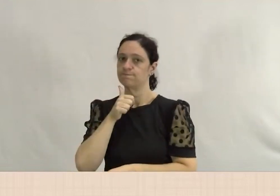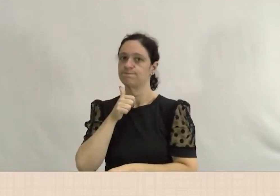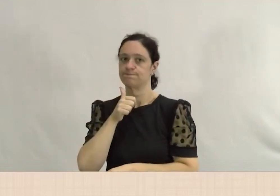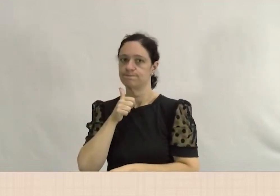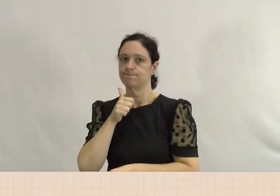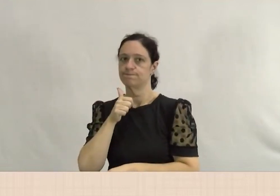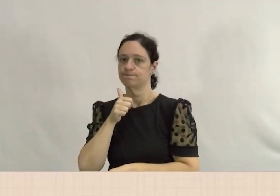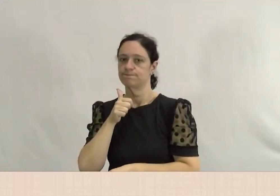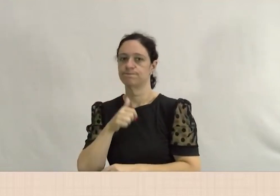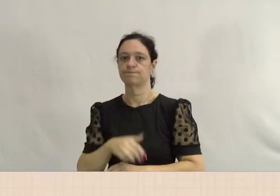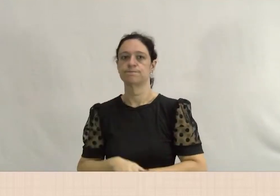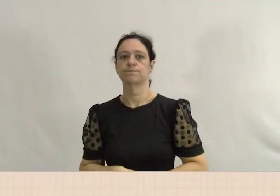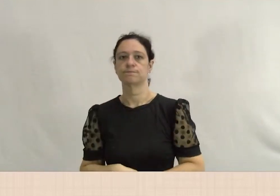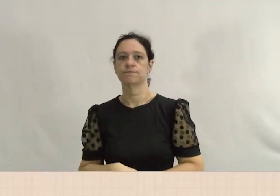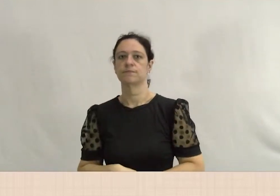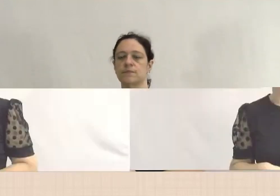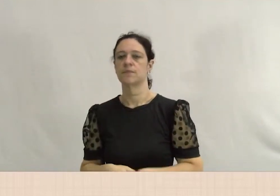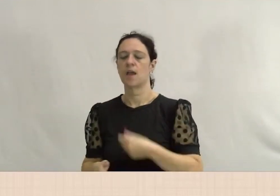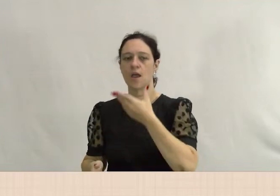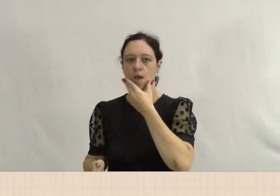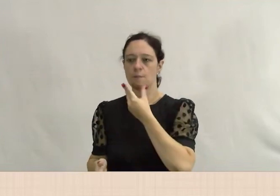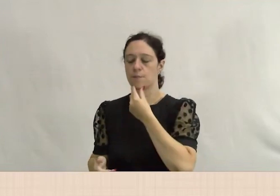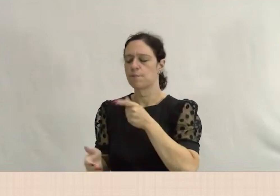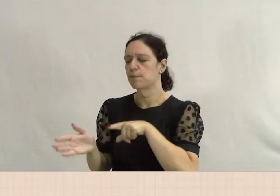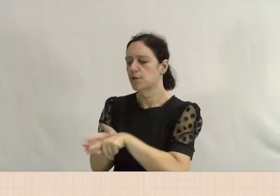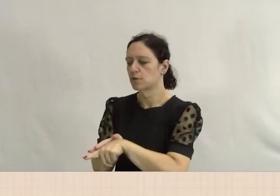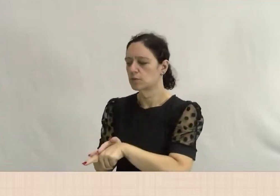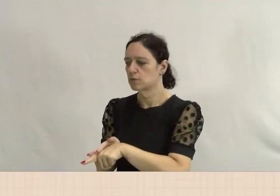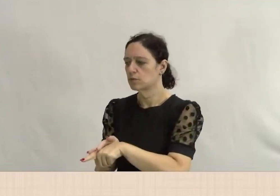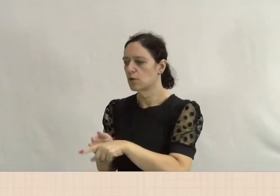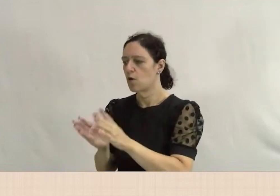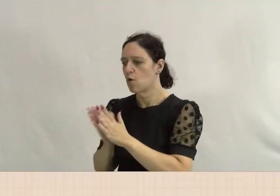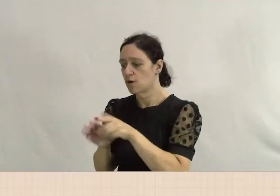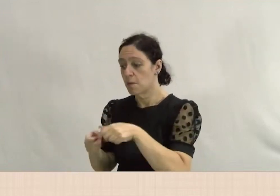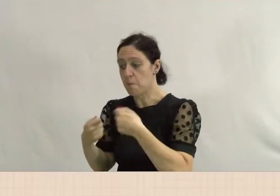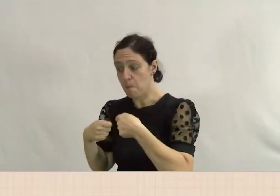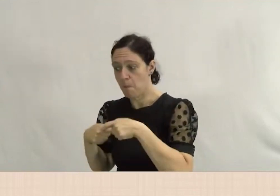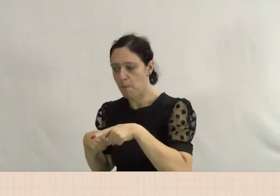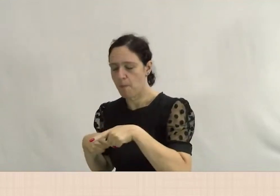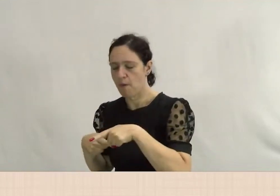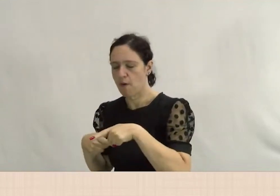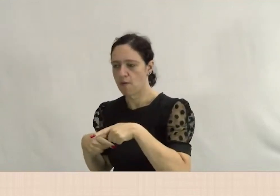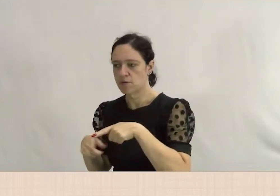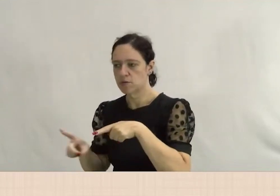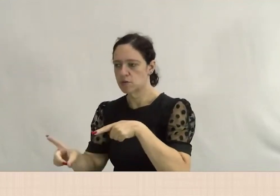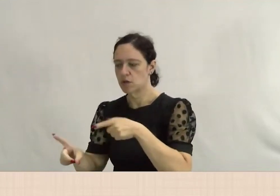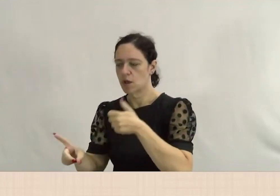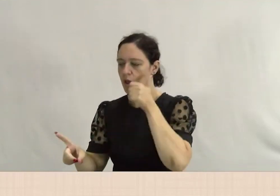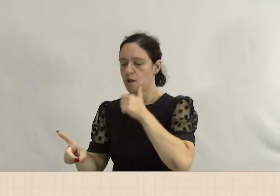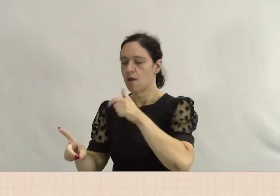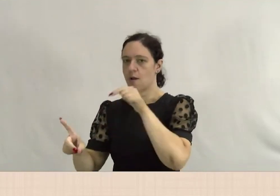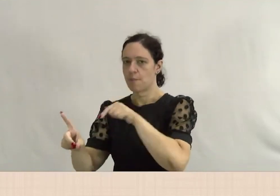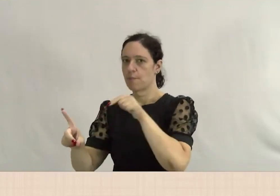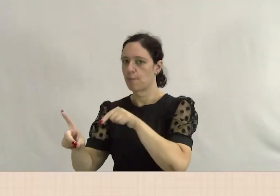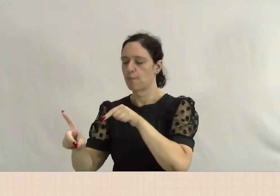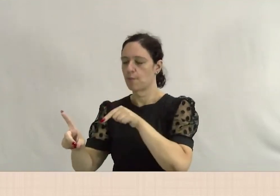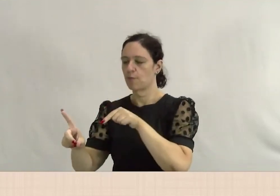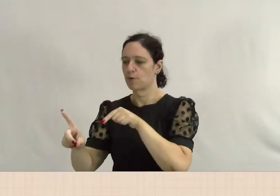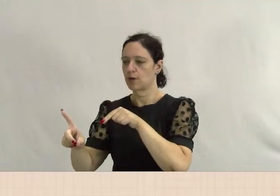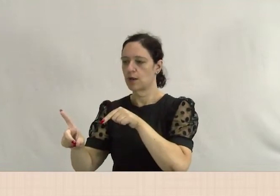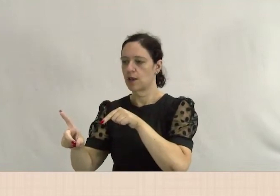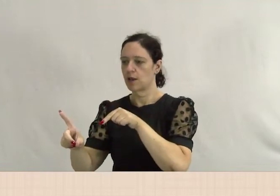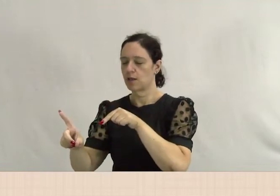Aí um deles perguntou para a mulher: posso orar por você? A mulher se